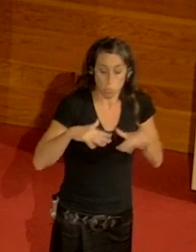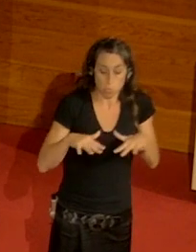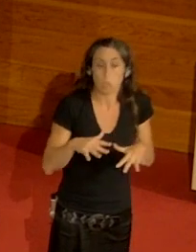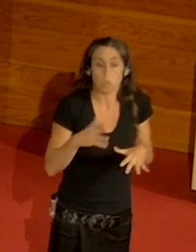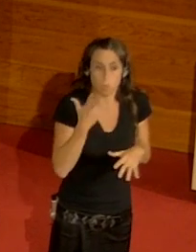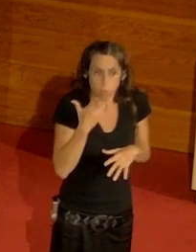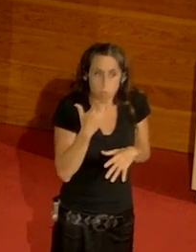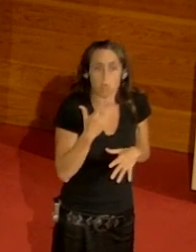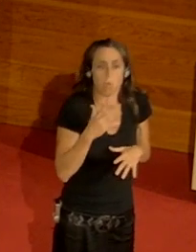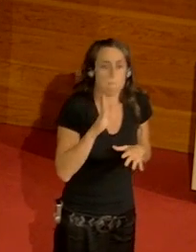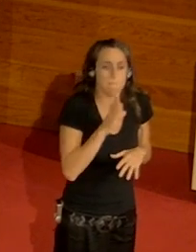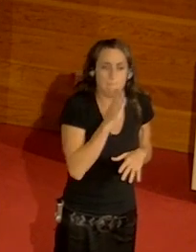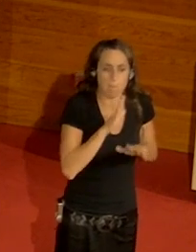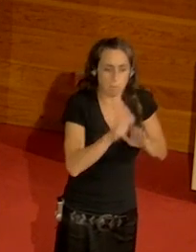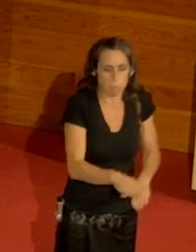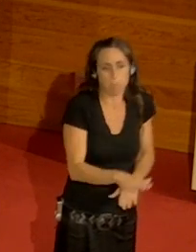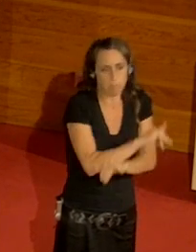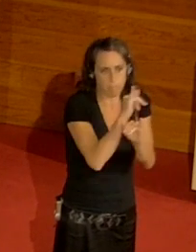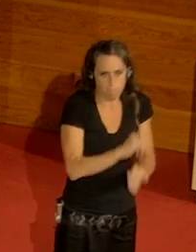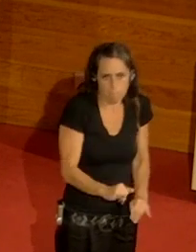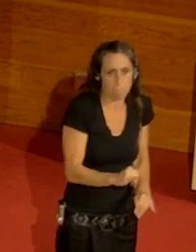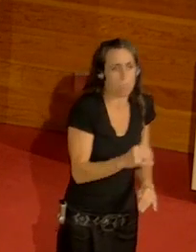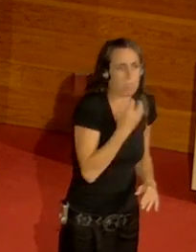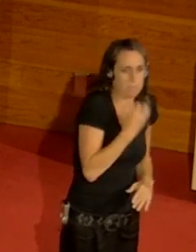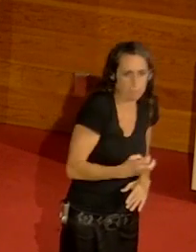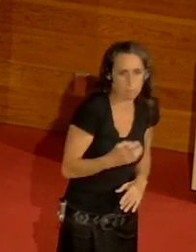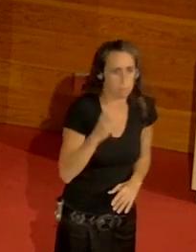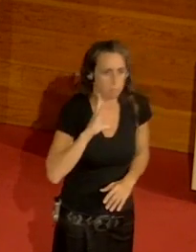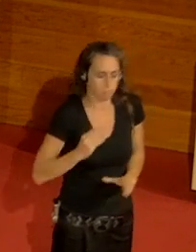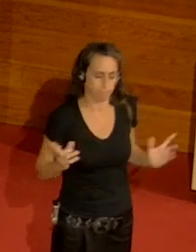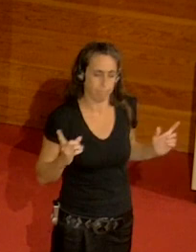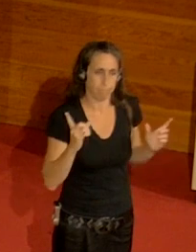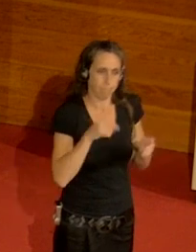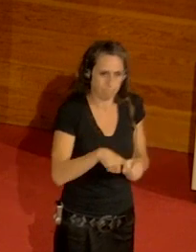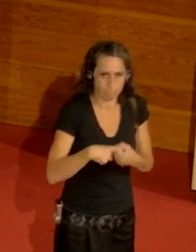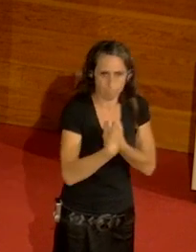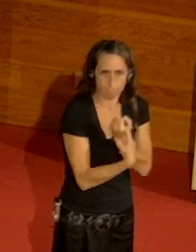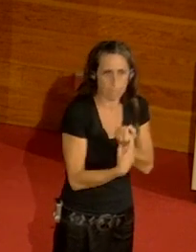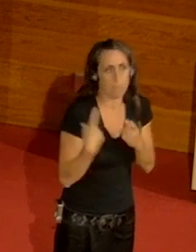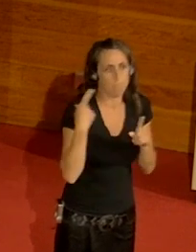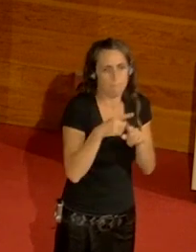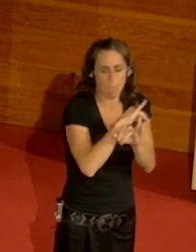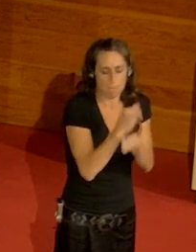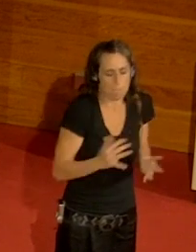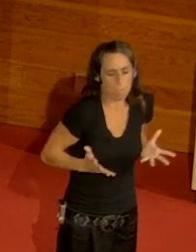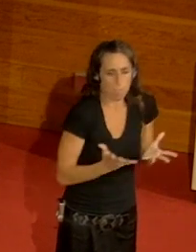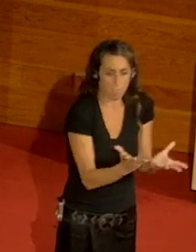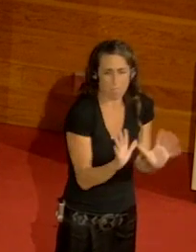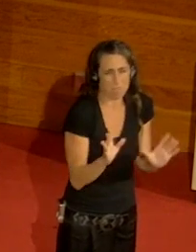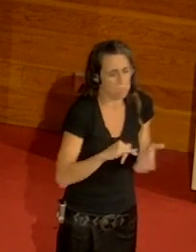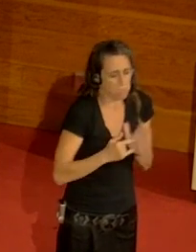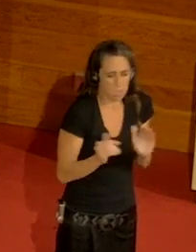israelíes y palestinas tratando de impulsar la paz pero realmente es un proyecto muy minoritario